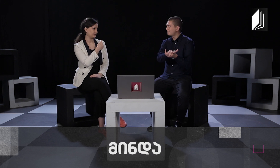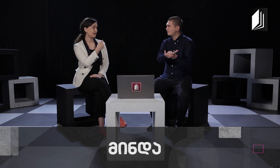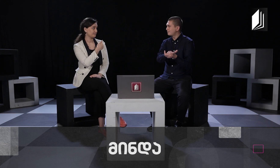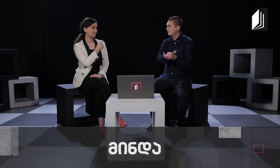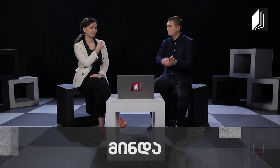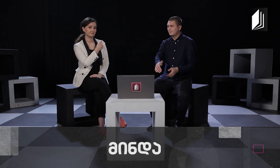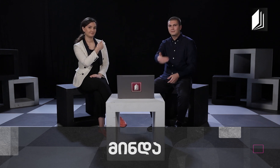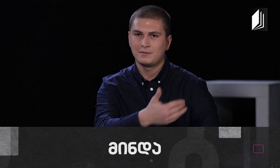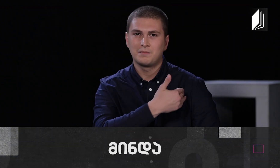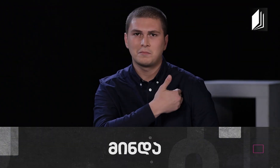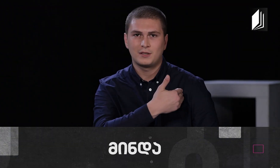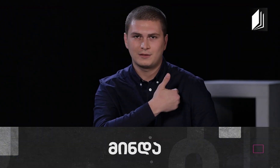მინდა.